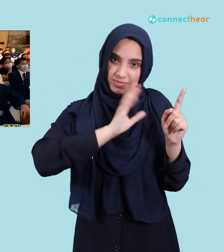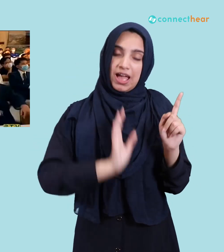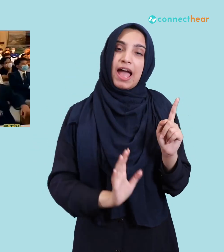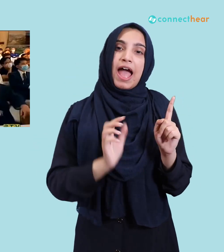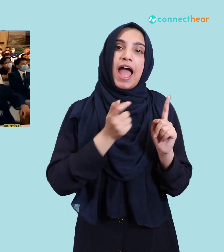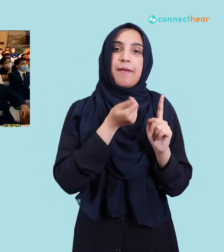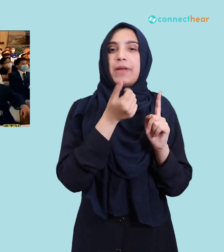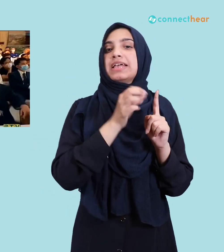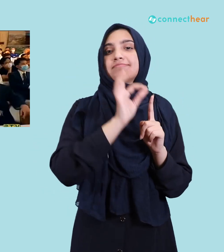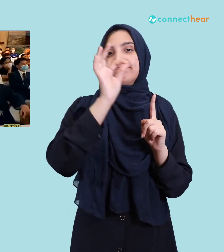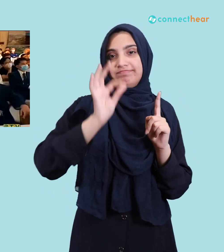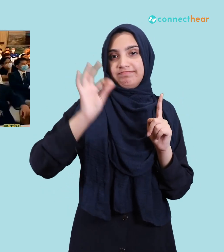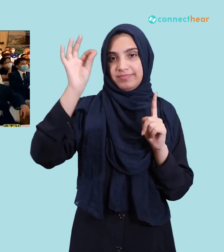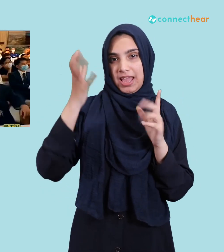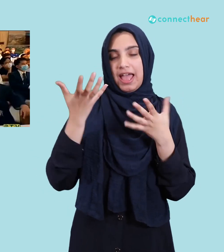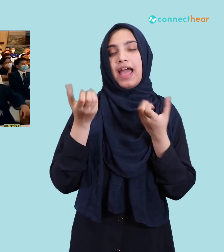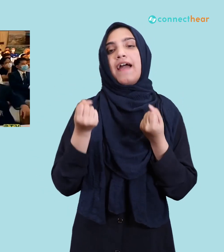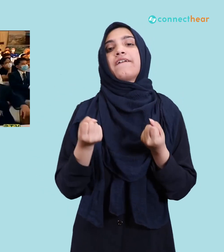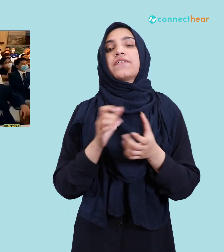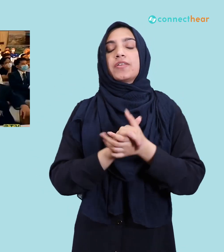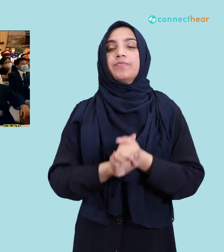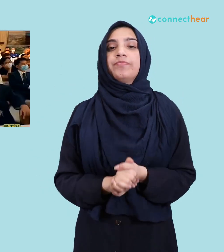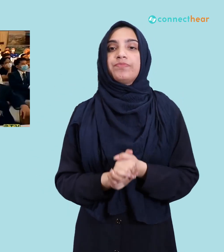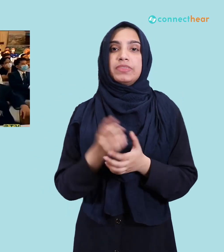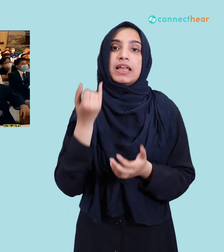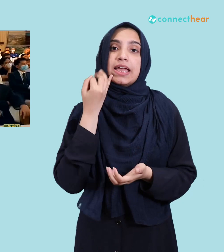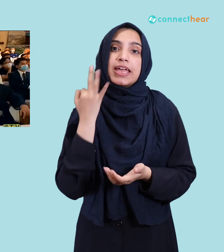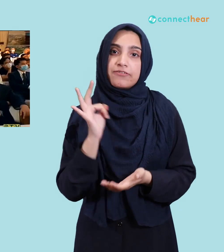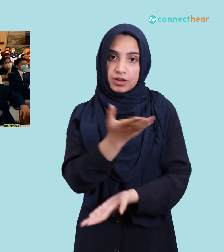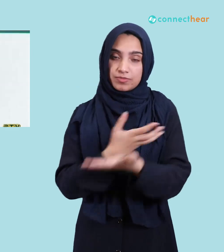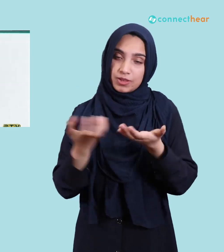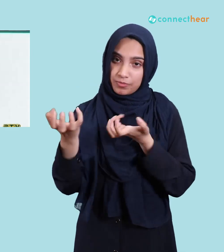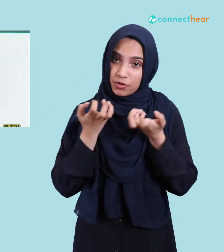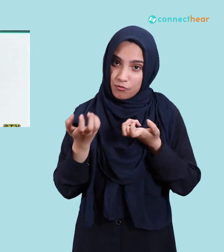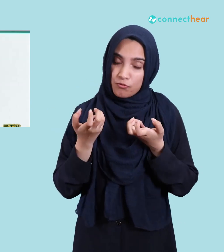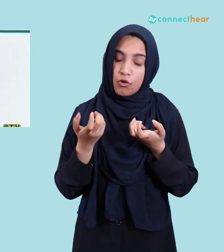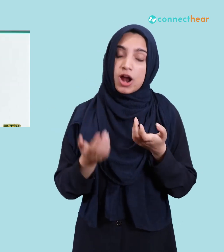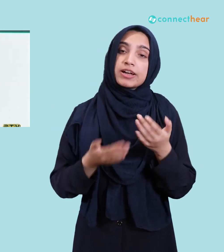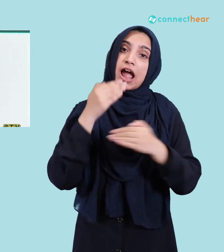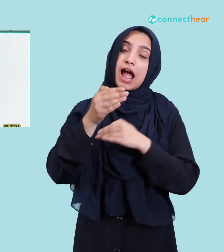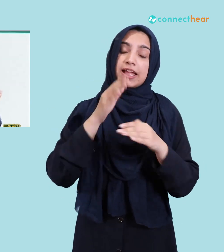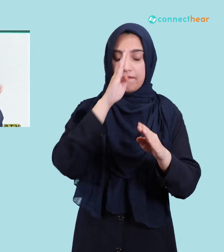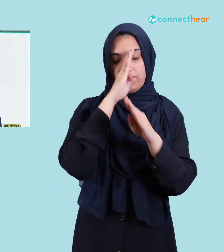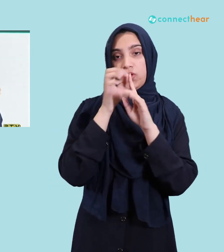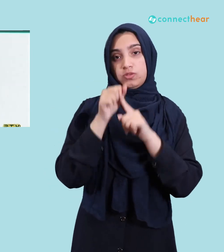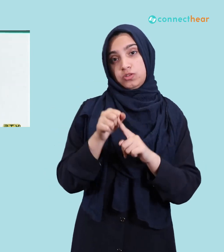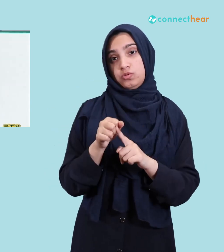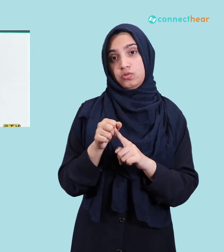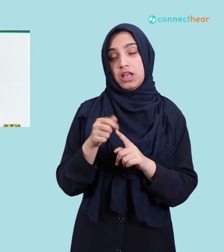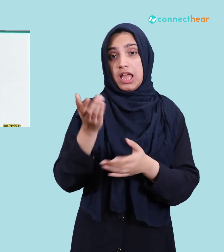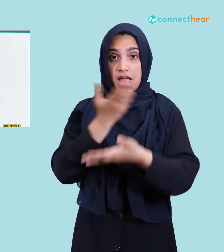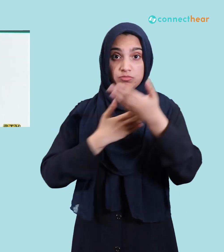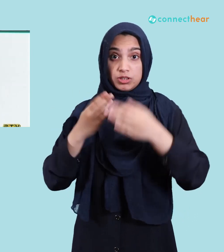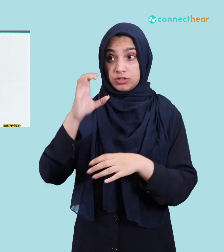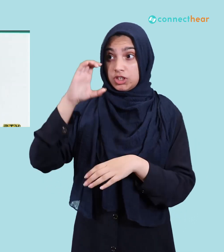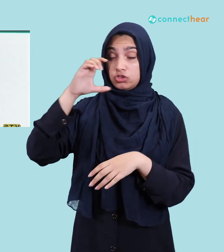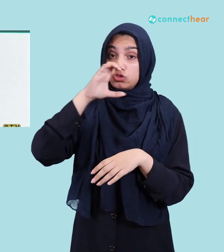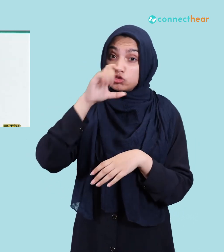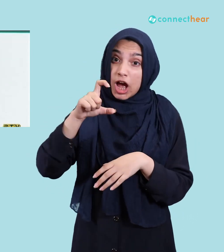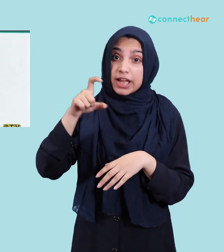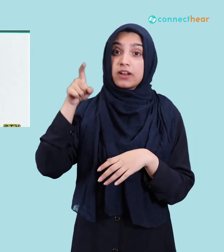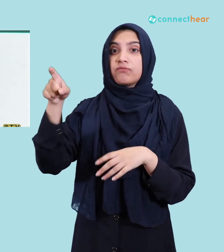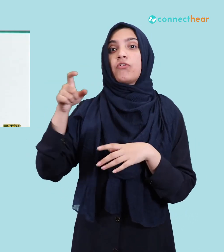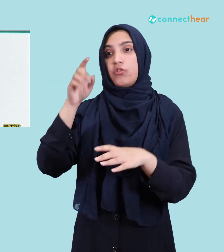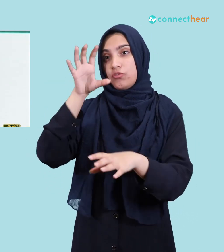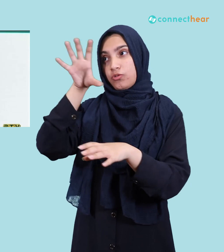پاکستان امیر نہیں ہونے لگا. ہماری جو اوسط آمدنی ہے اس سے تو اوپر نہیں جائے گی. تو چائنا سے جو ہم سیکھ سکتے ہیں،